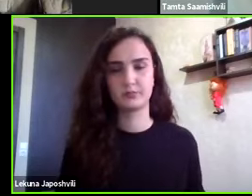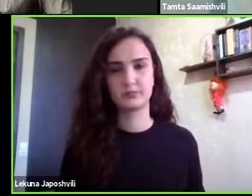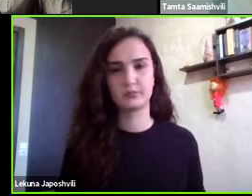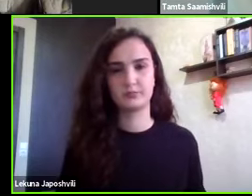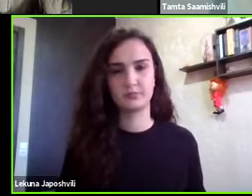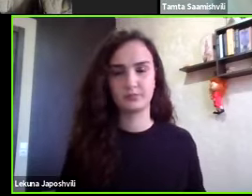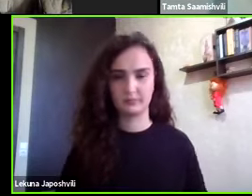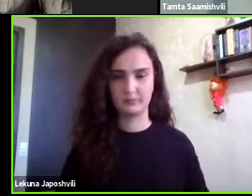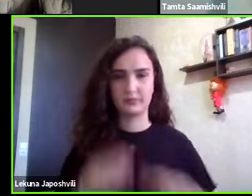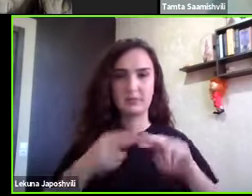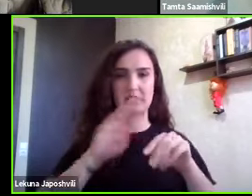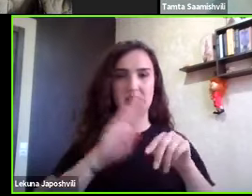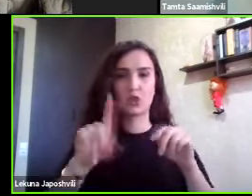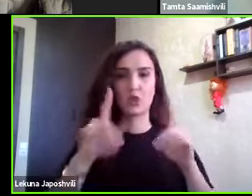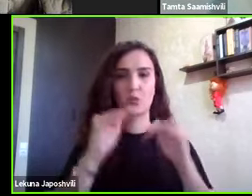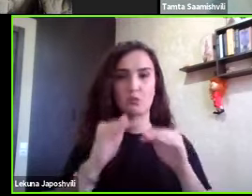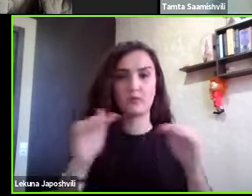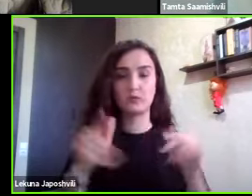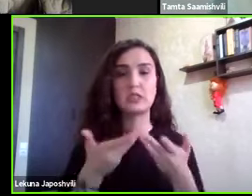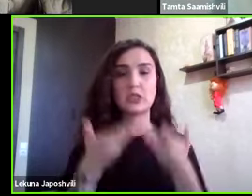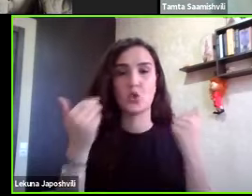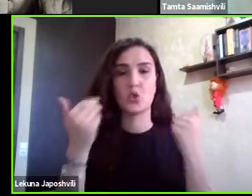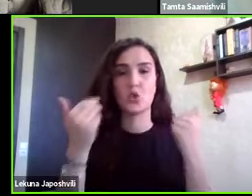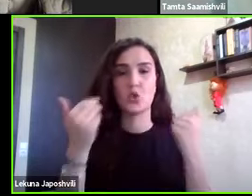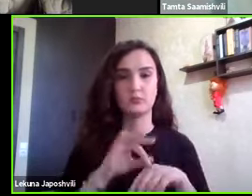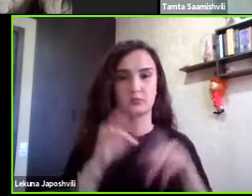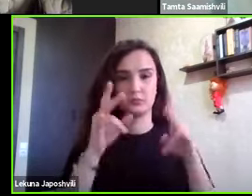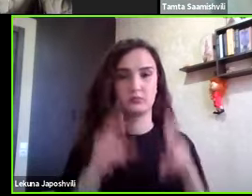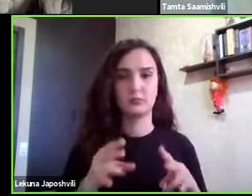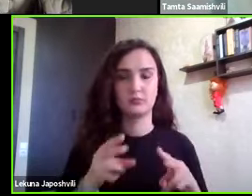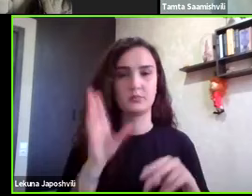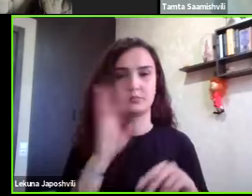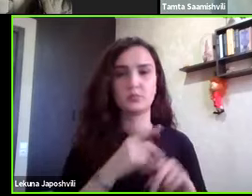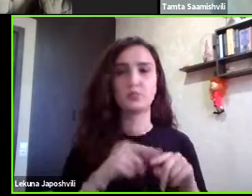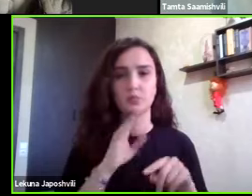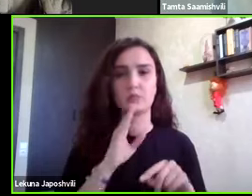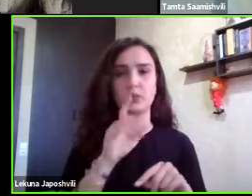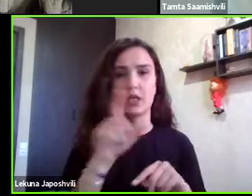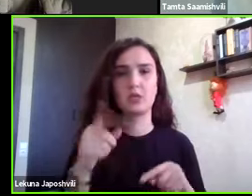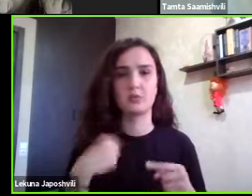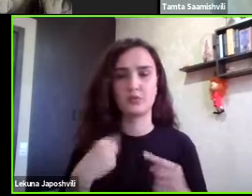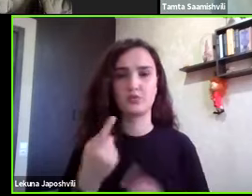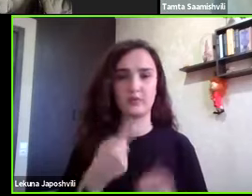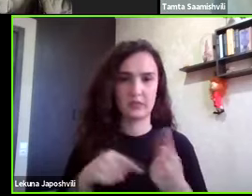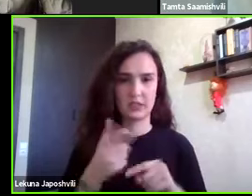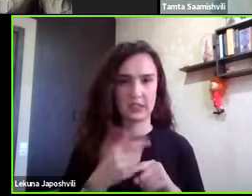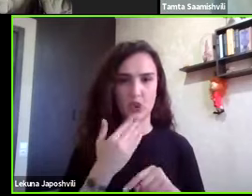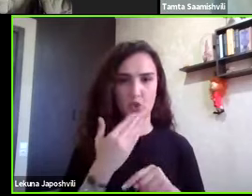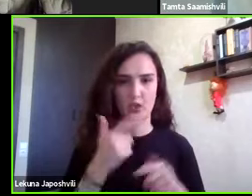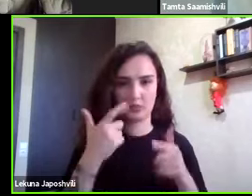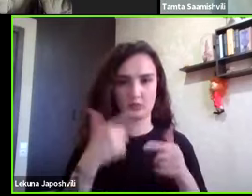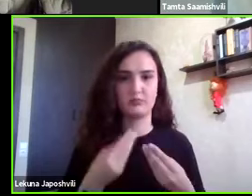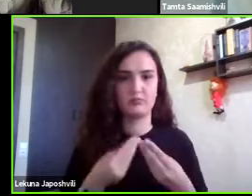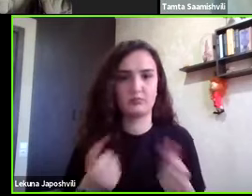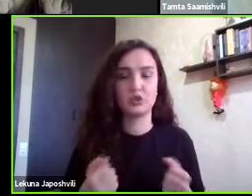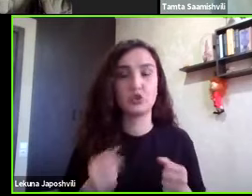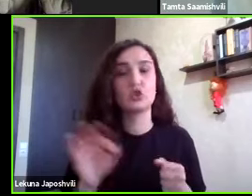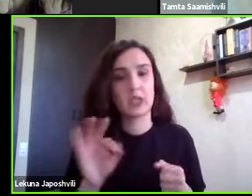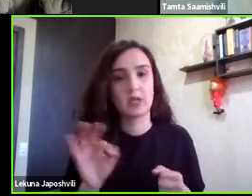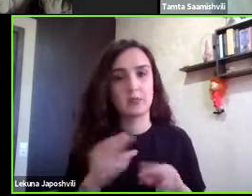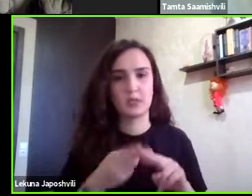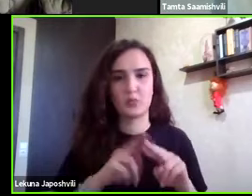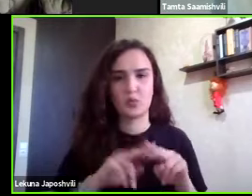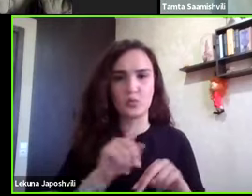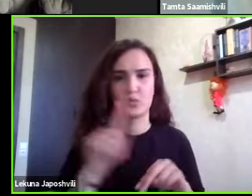იცით რა, გარდა იმისა, რომ ბავშვებს გადააქვთ იოლა, აღმოჩნდა, რომ ქალებსაც ჩვენ ძალიან იოლად გადაგვაქვს შედარებით, იმიტომ